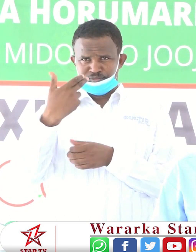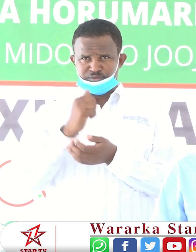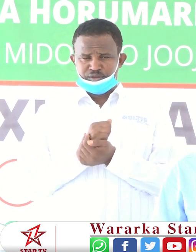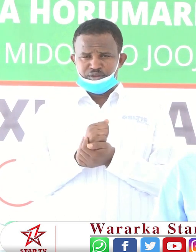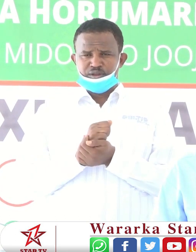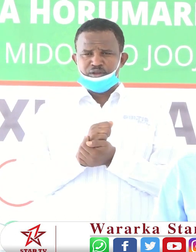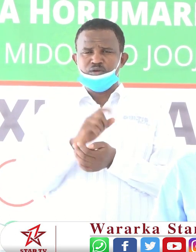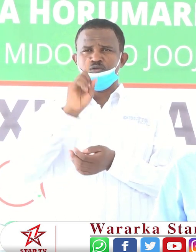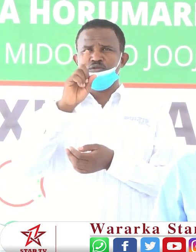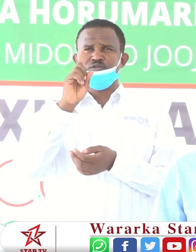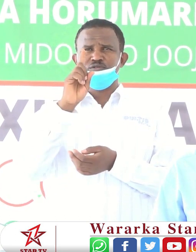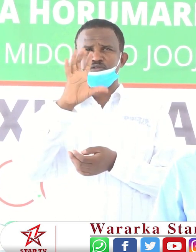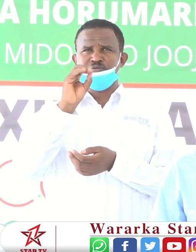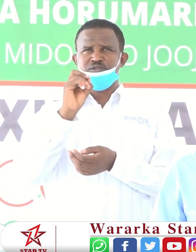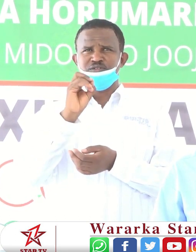1587